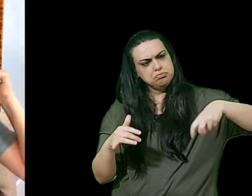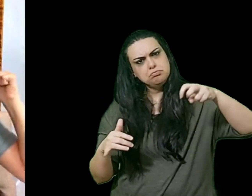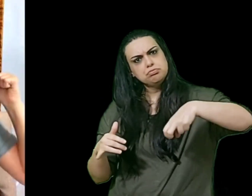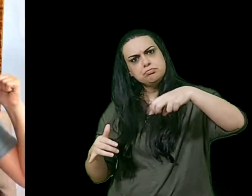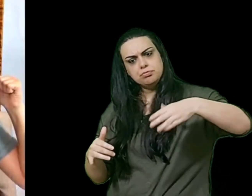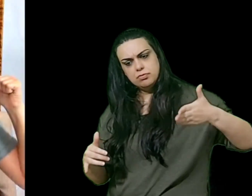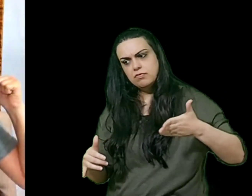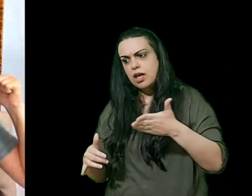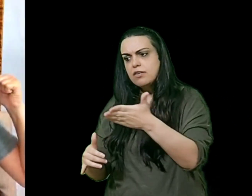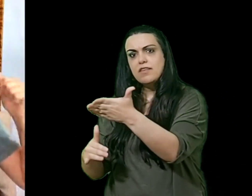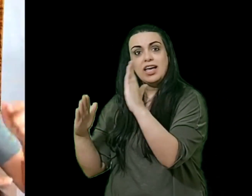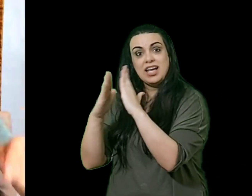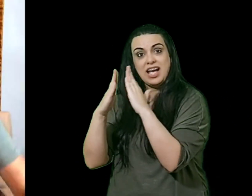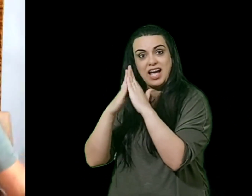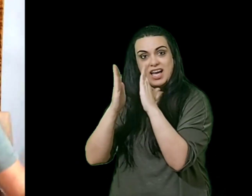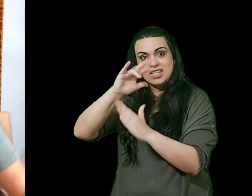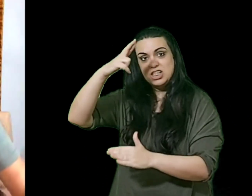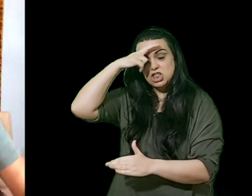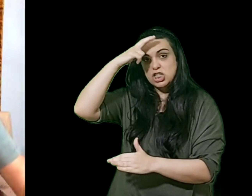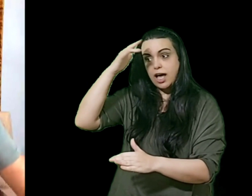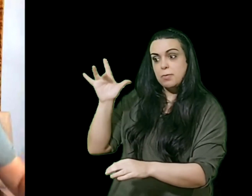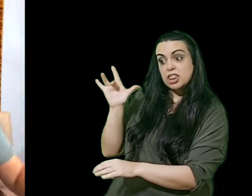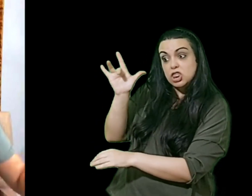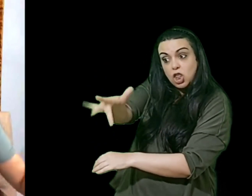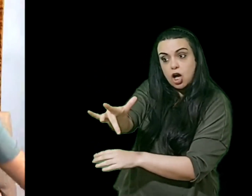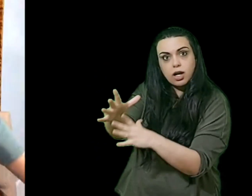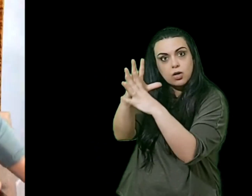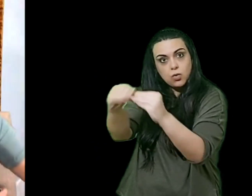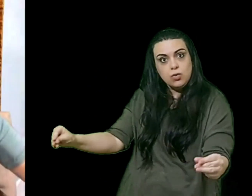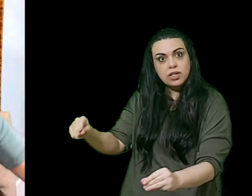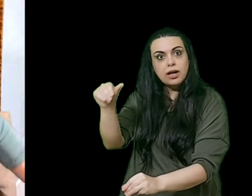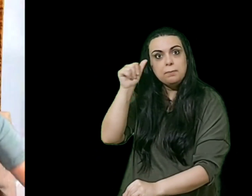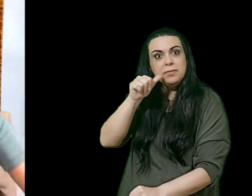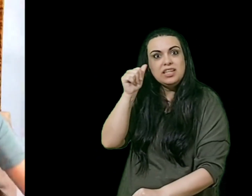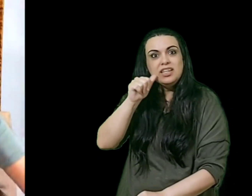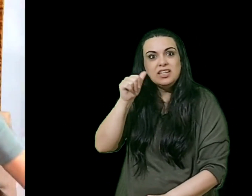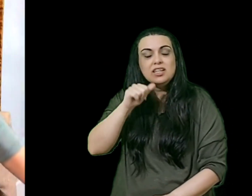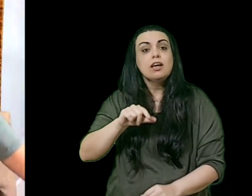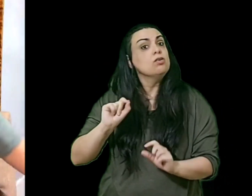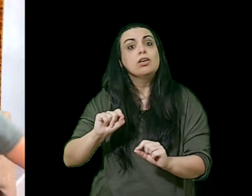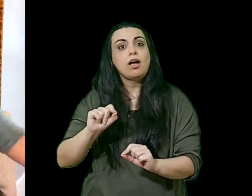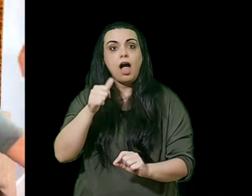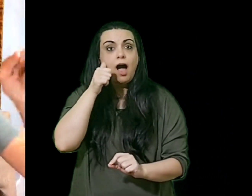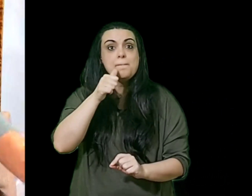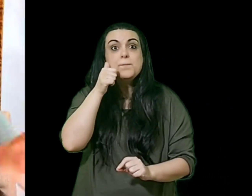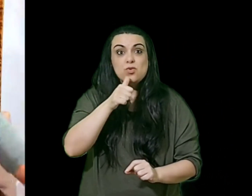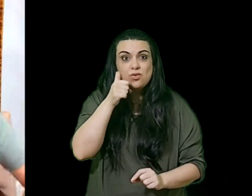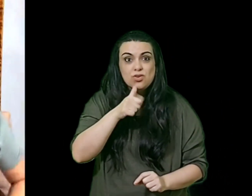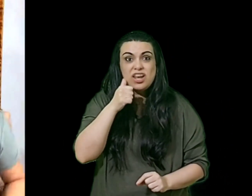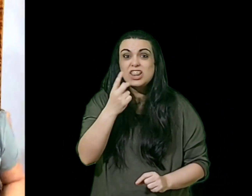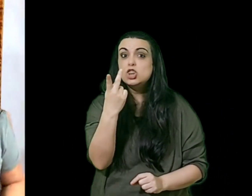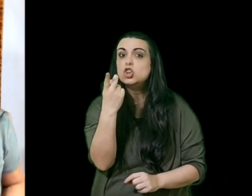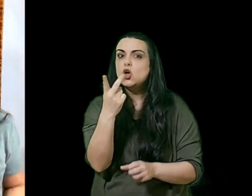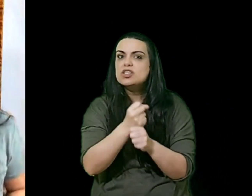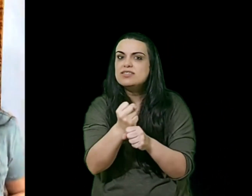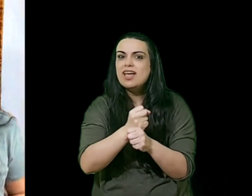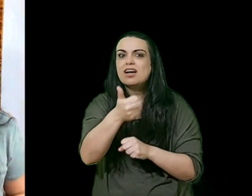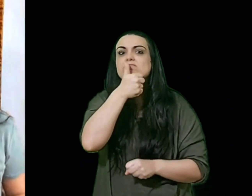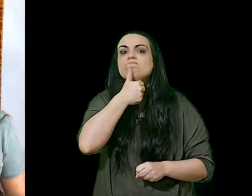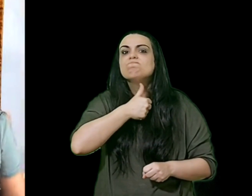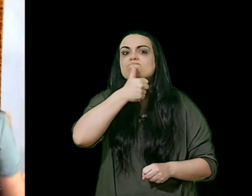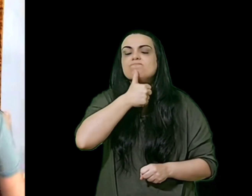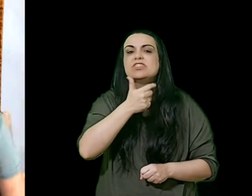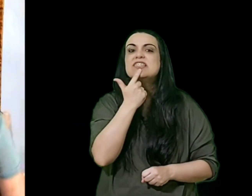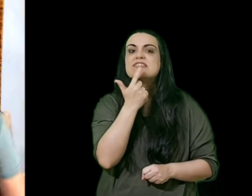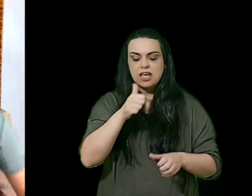Jairo, tocar na menina, essa que há 12 anos é hemorrágica, vai lá e toca